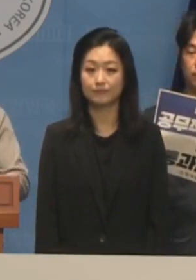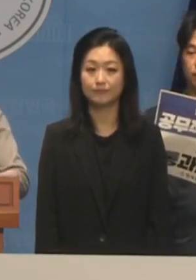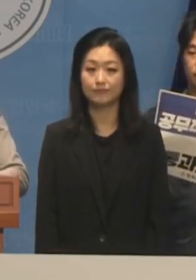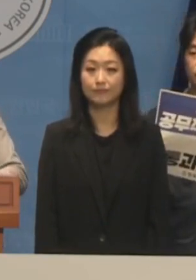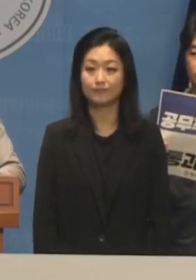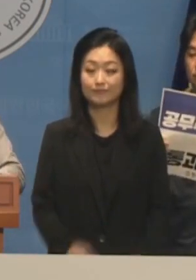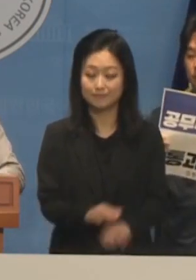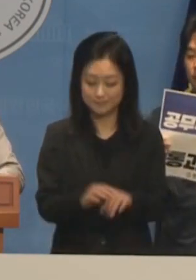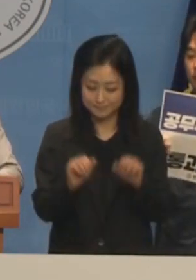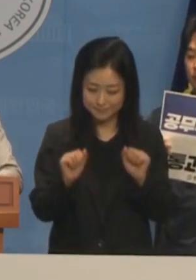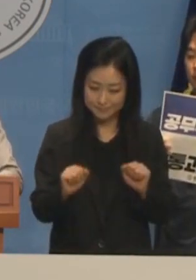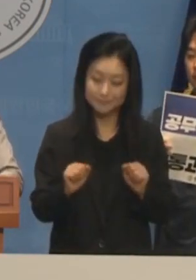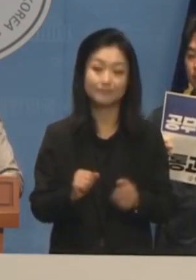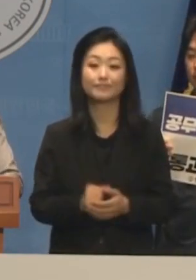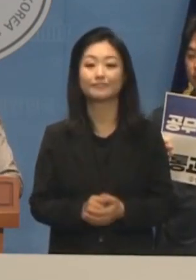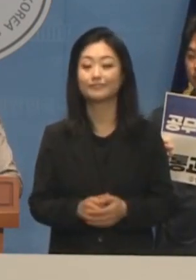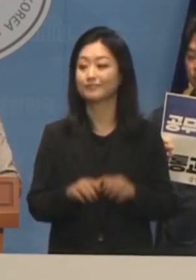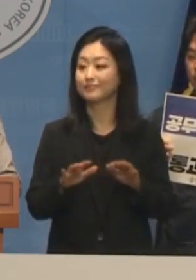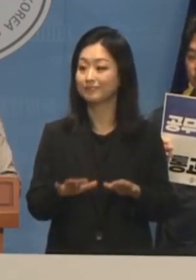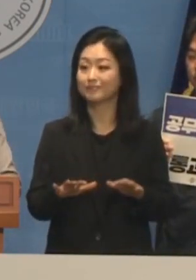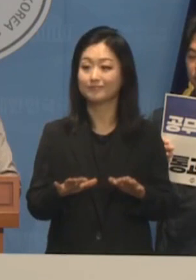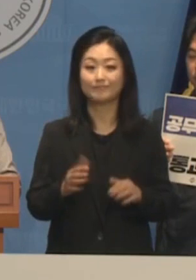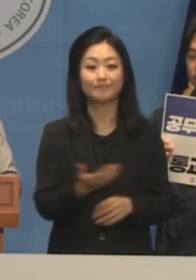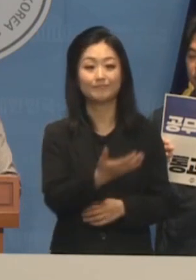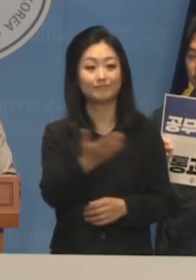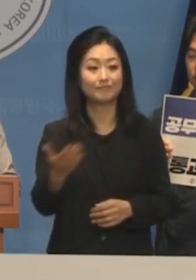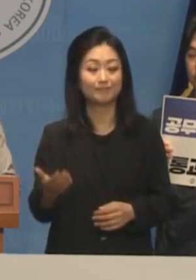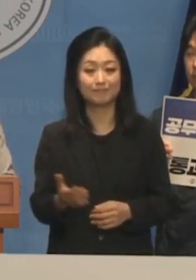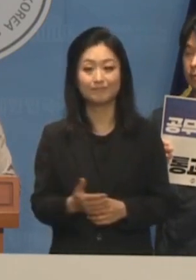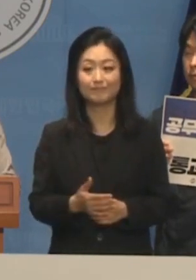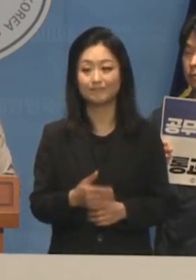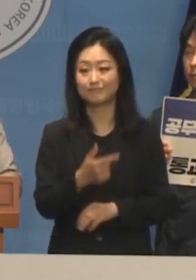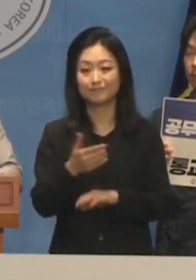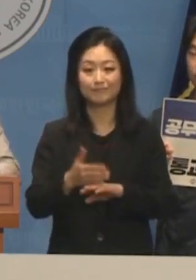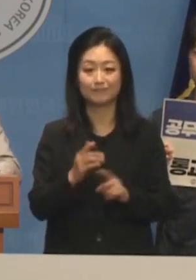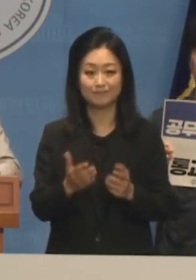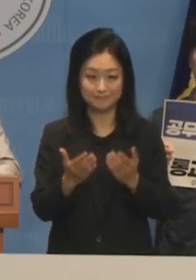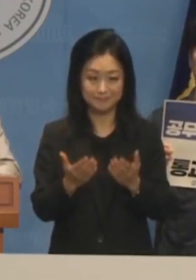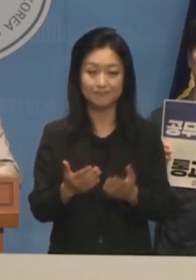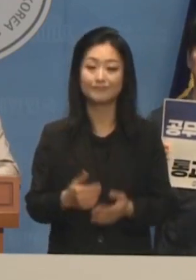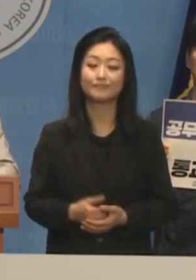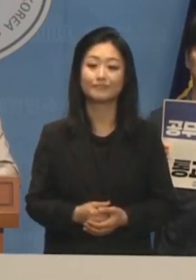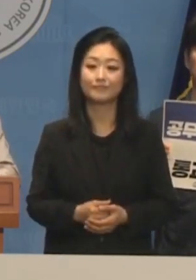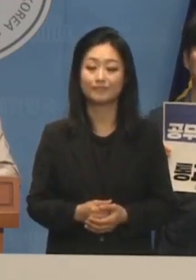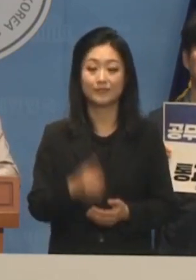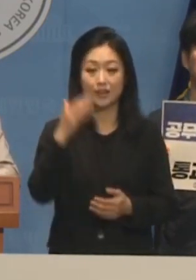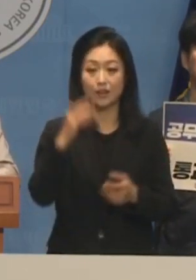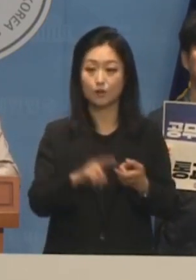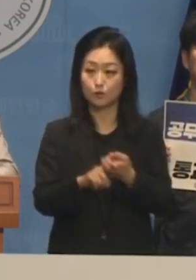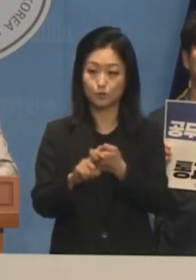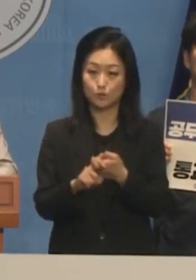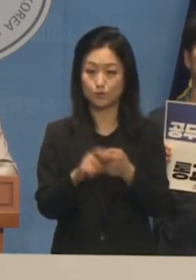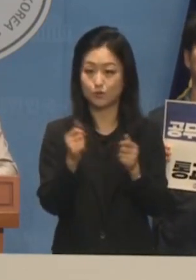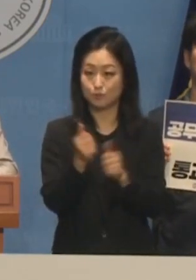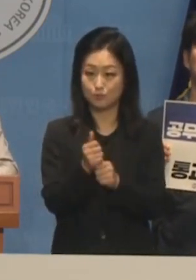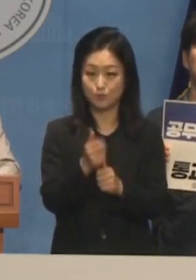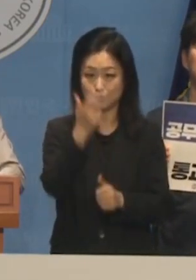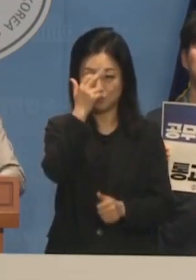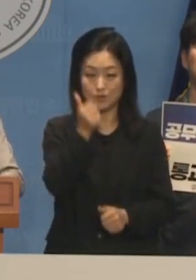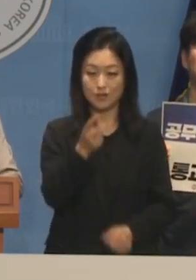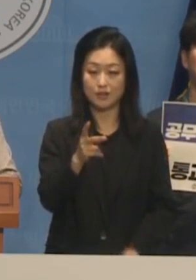예, 안녕하십니까. 오늘 이 자리에 모여주신 모든 기자 여러분께 감사의 말씀드립니다. 한국노총 상임부위원장